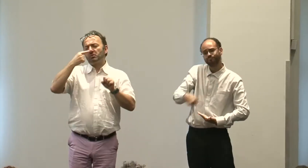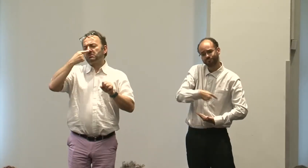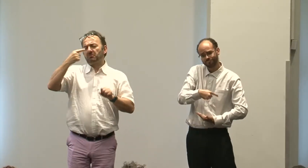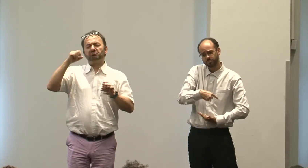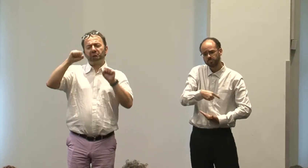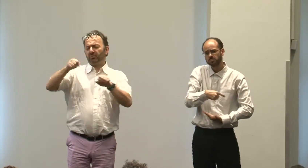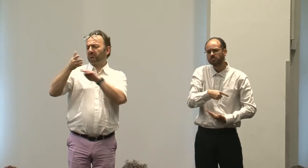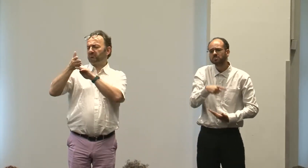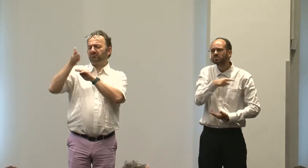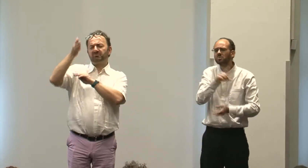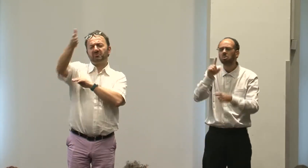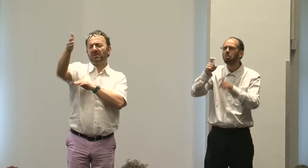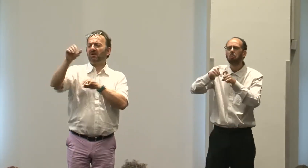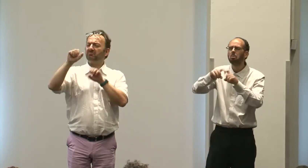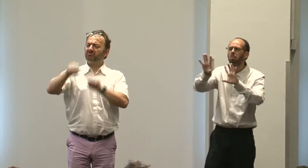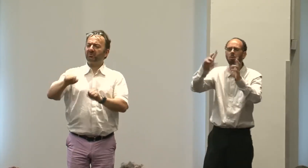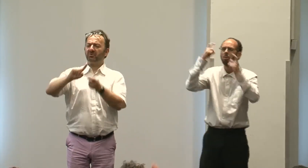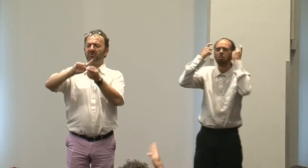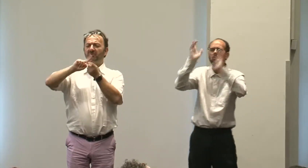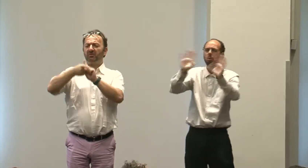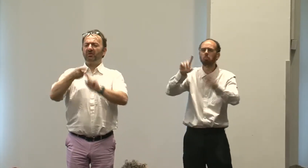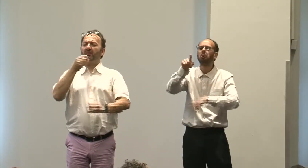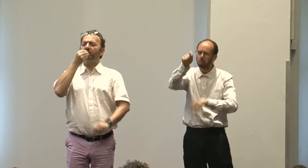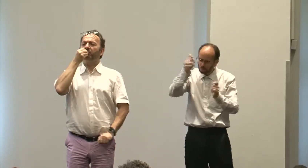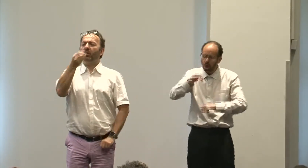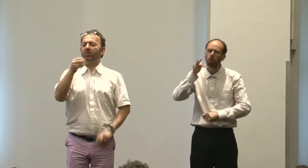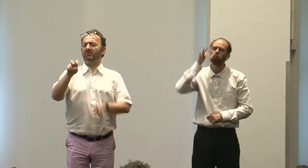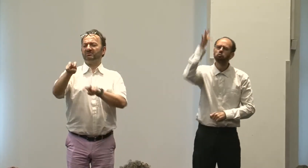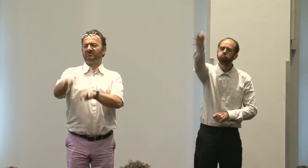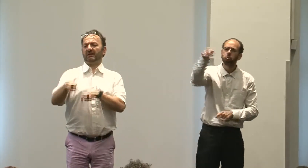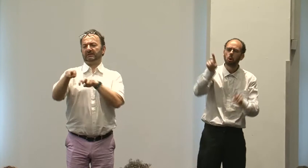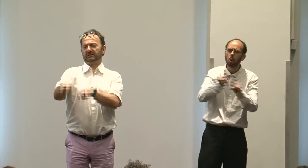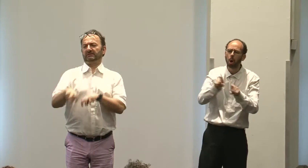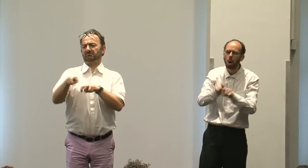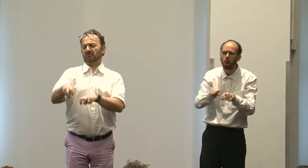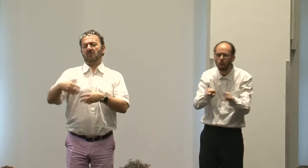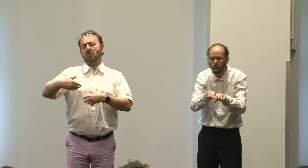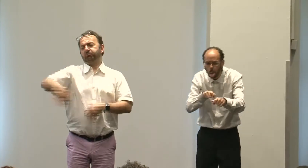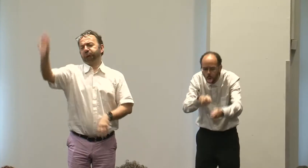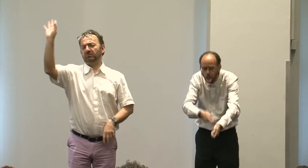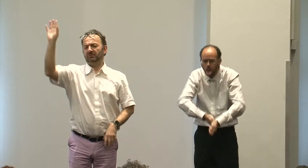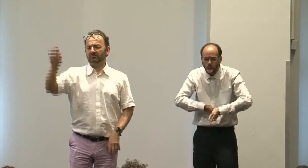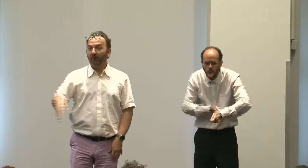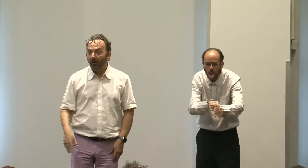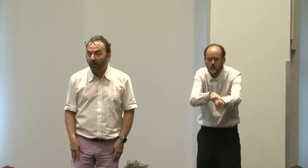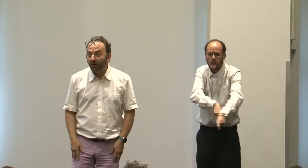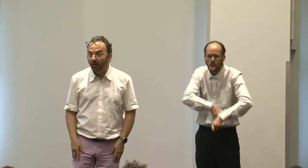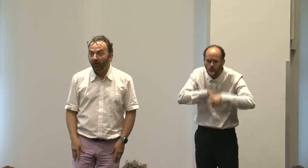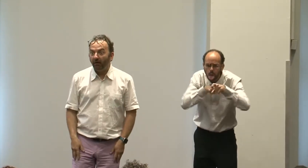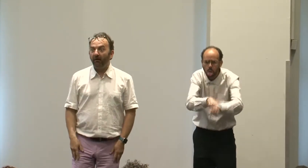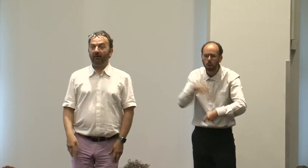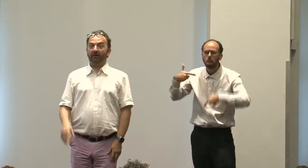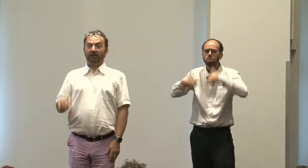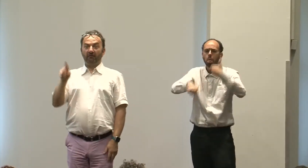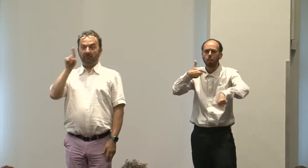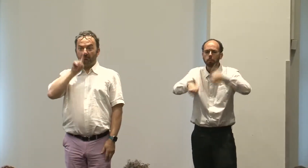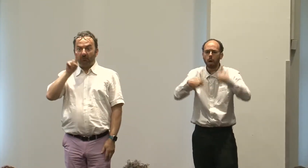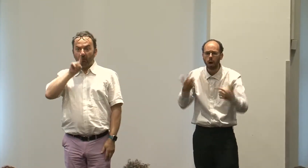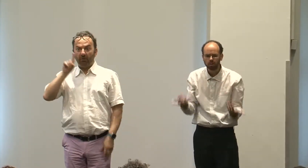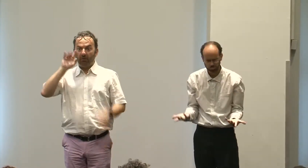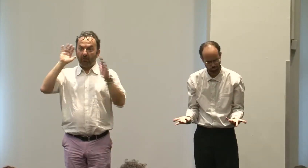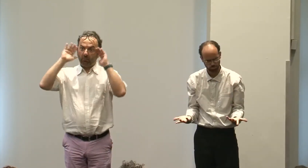costuma dizer, olha, ele é surdo mesmo, mas não se preocupe, que dá para ele fazer